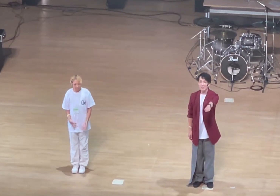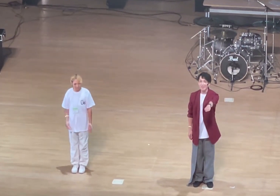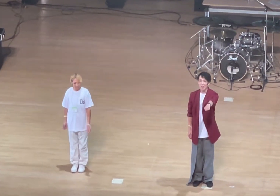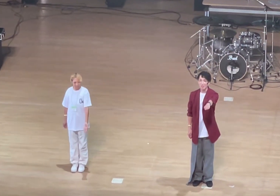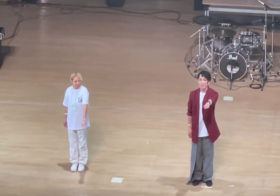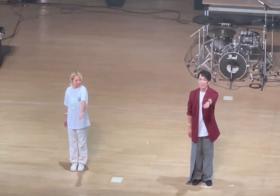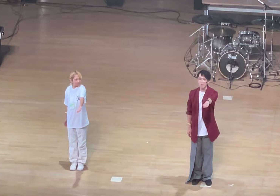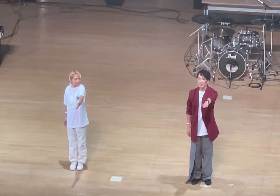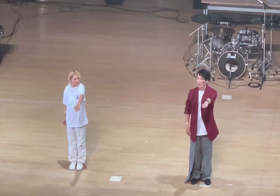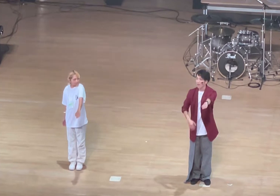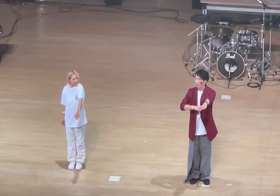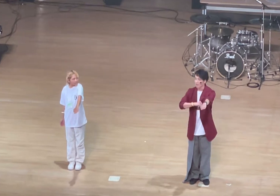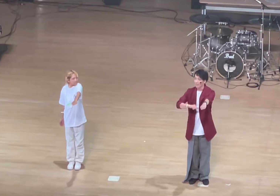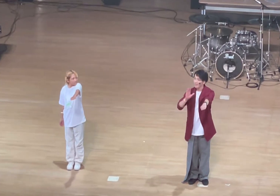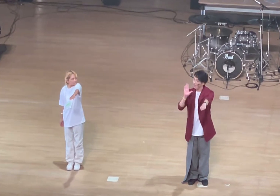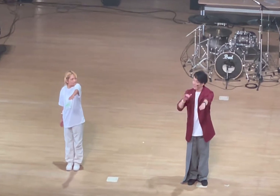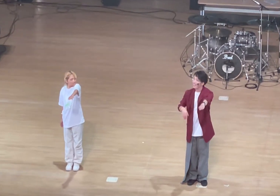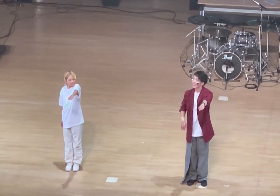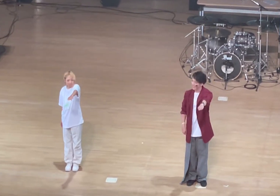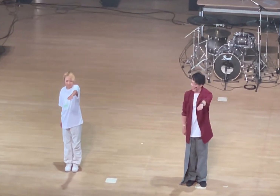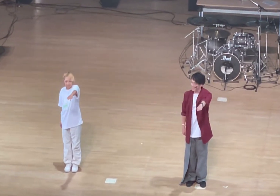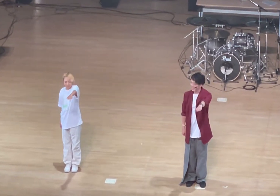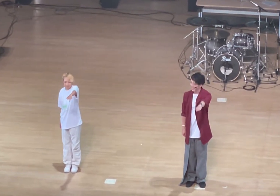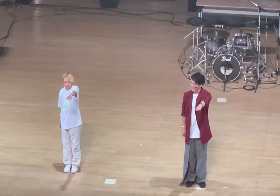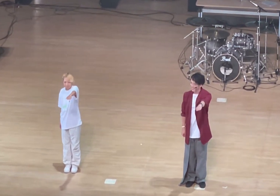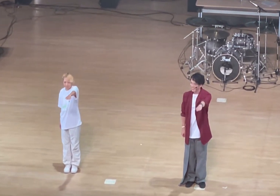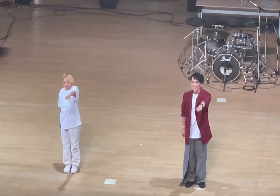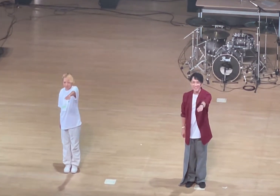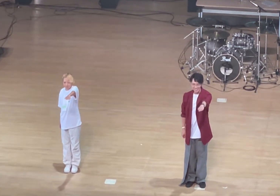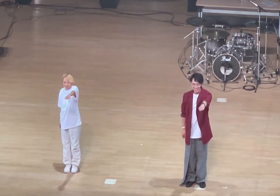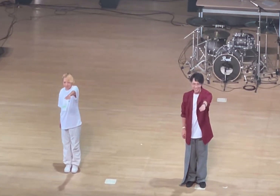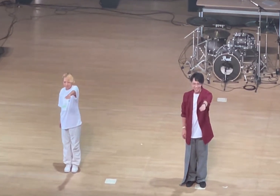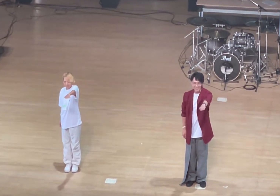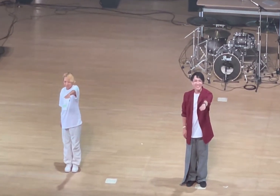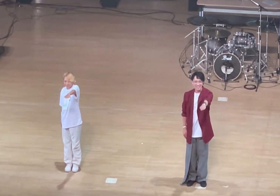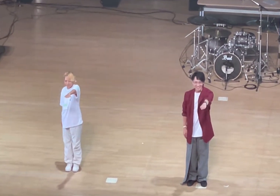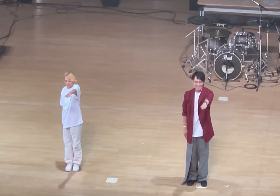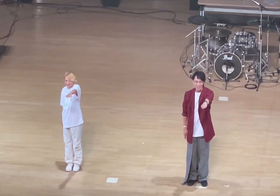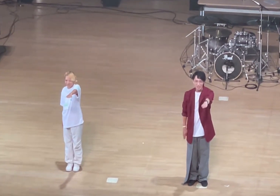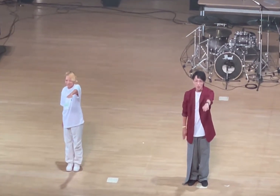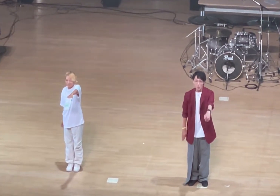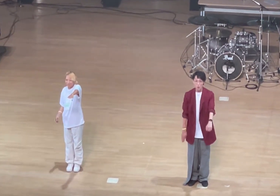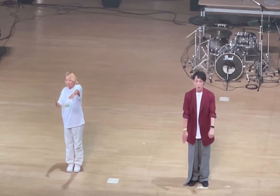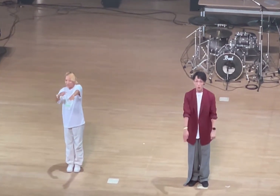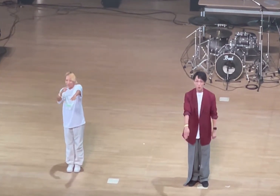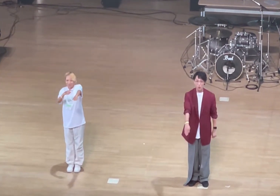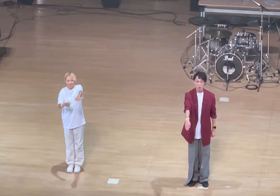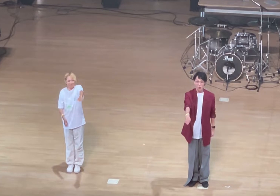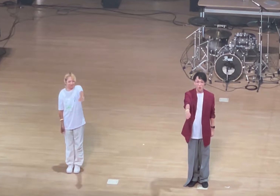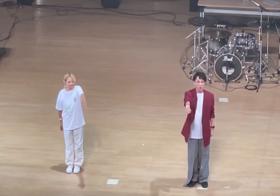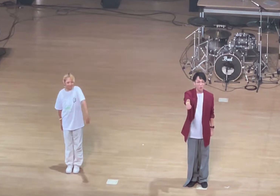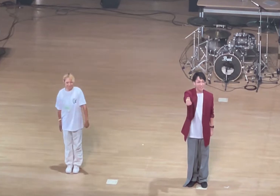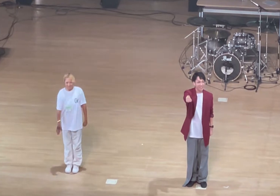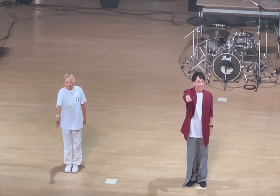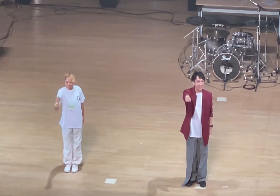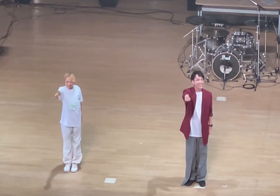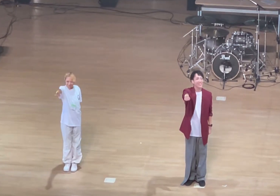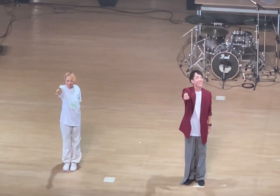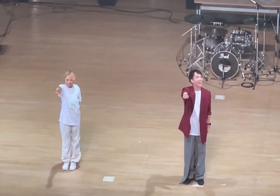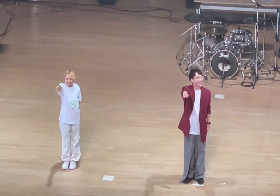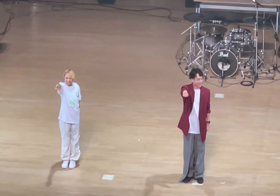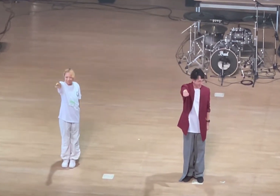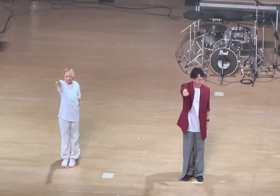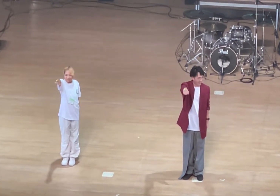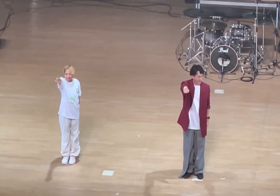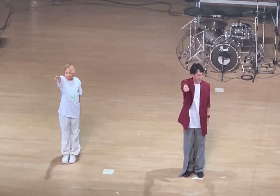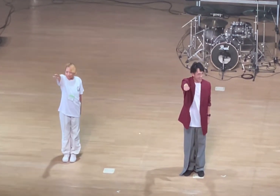ーってこっち出したら、皆さんは右手を出してください。そうですね、いいですね。次、イオーってや